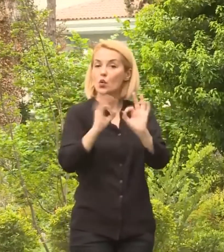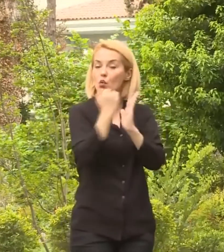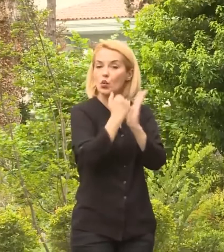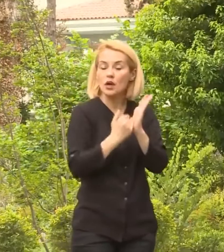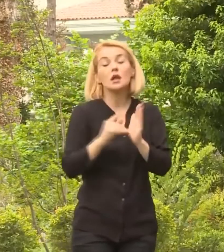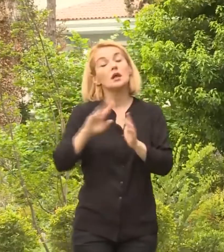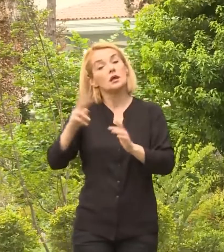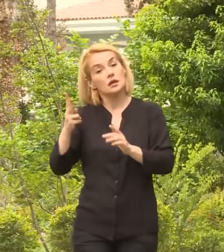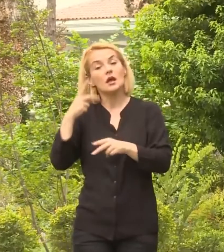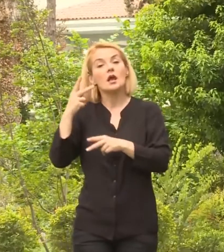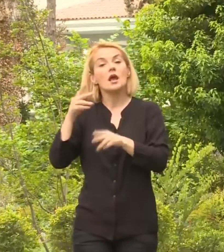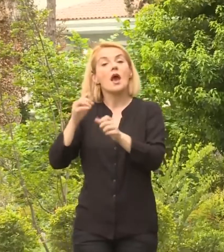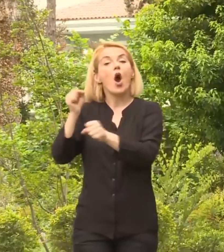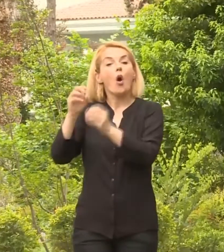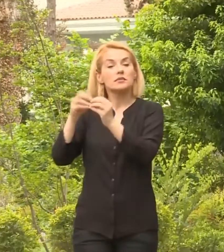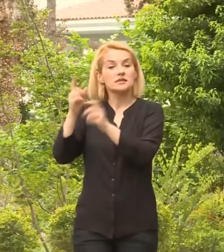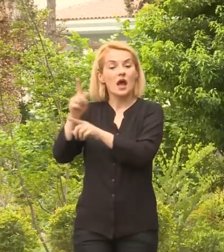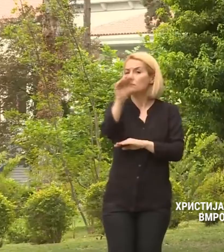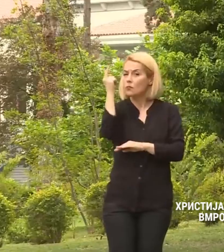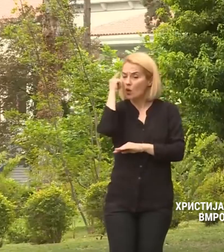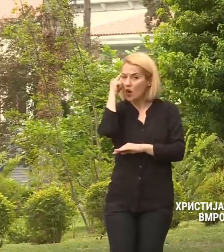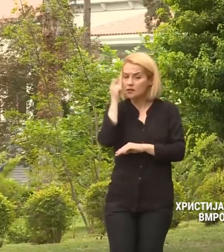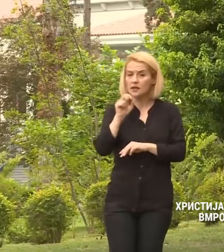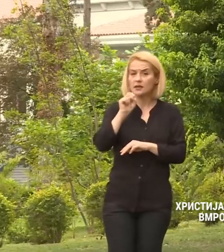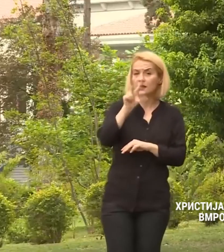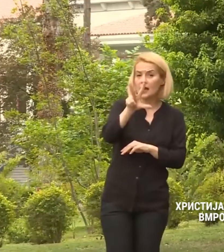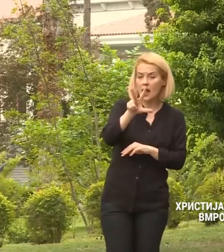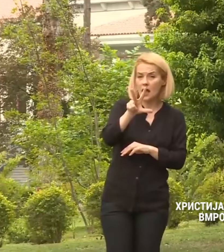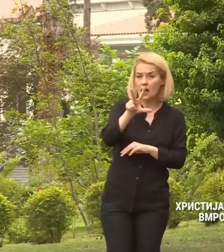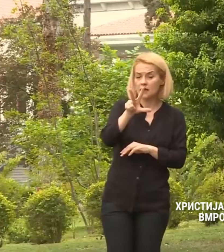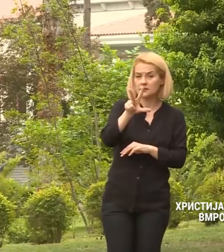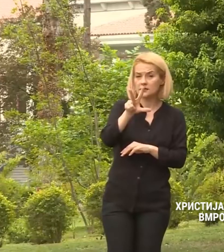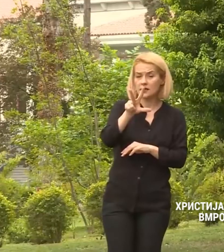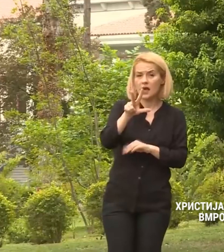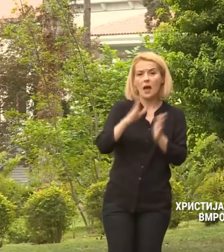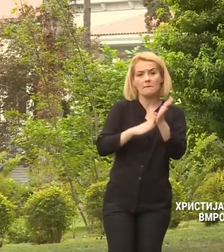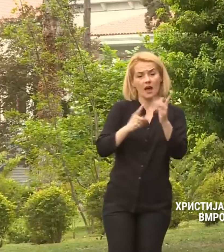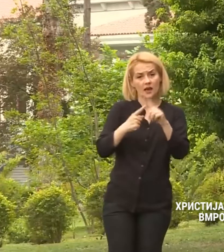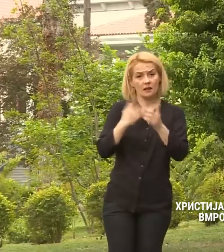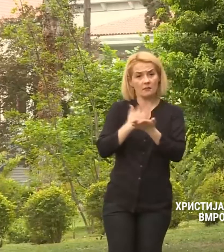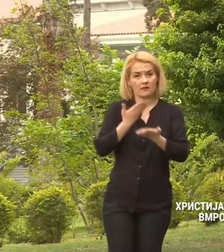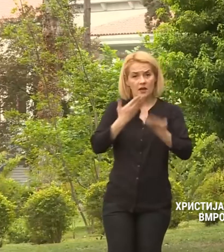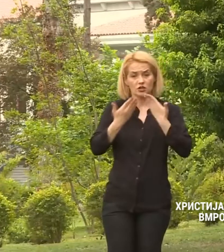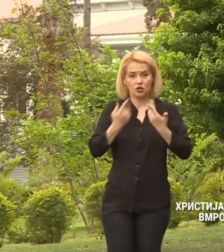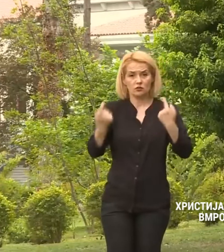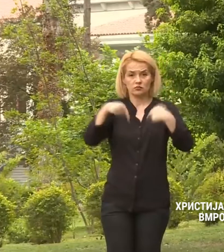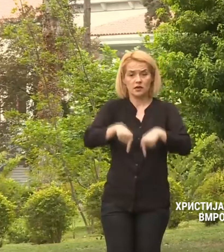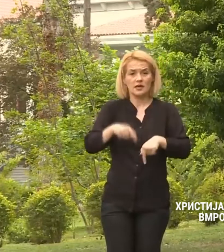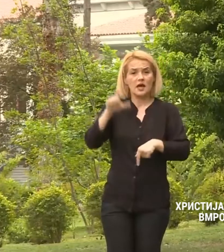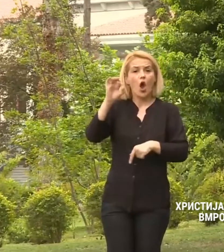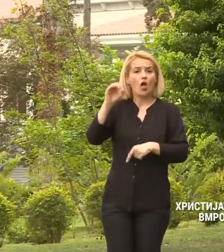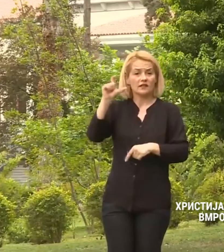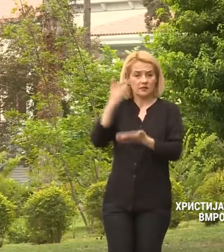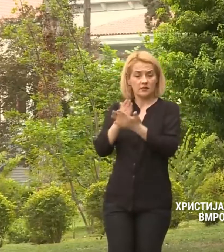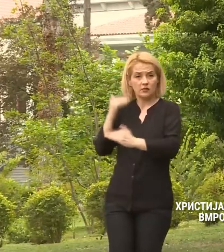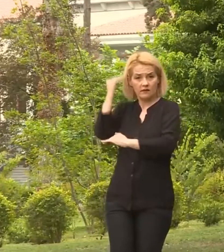одредби, дури и мисијата на ОПСЕ ОДИХР. На 13 март имавме состанок кај Спасовски во